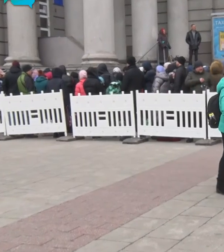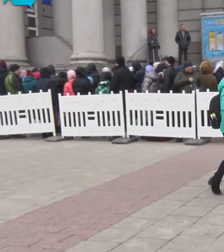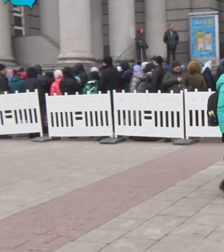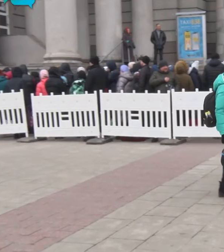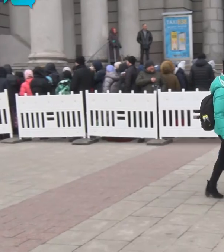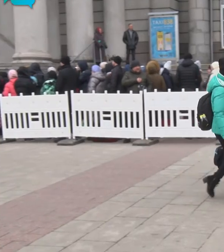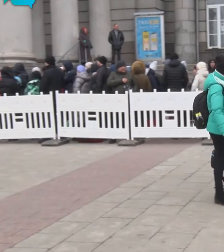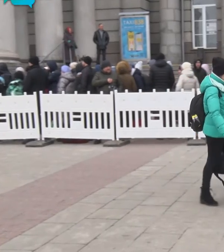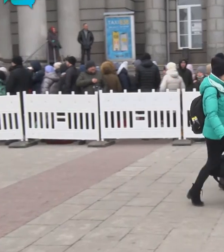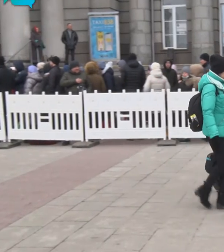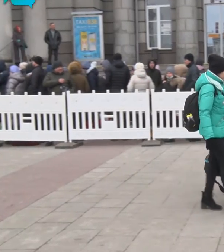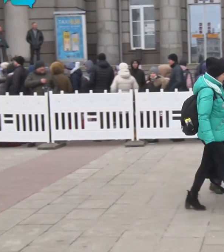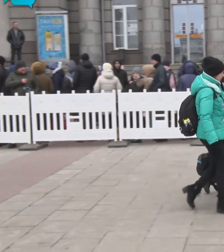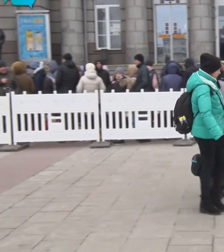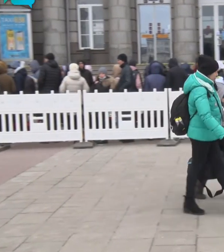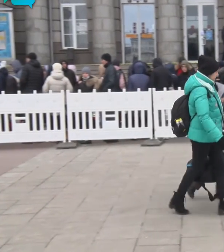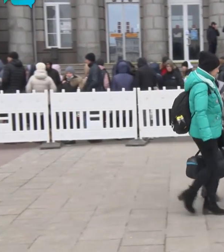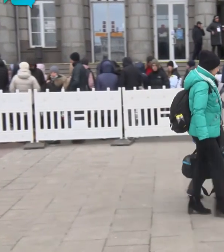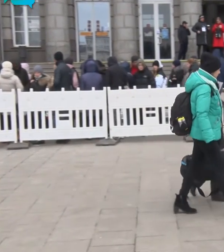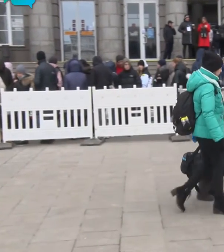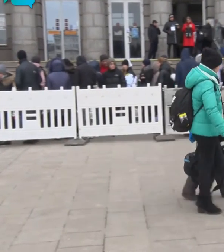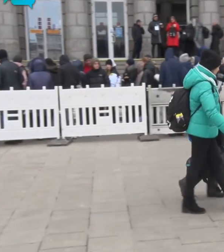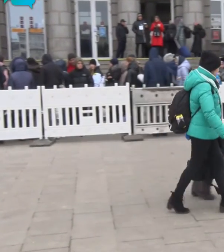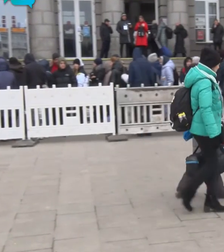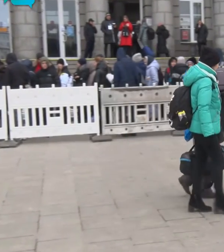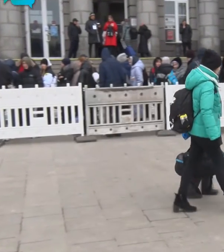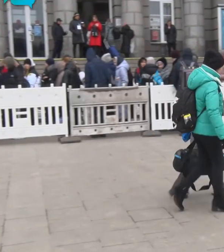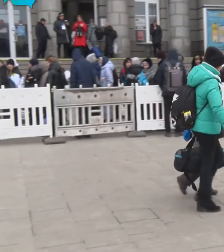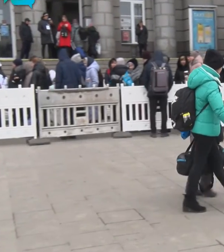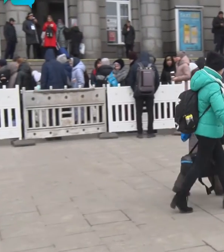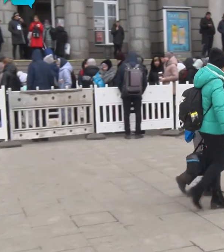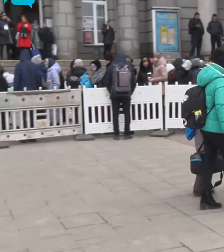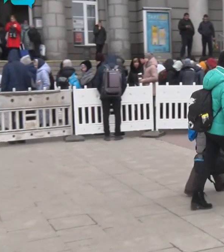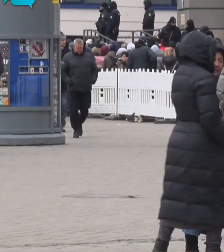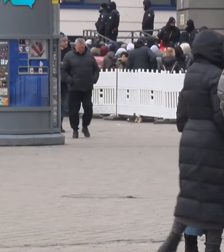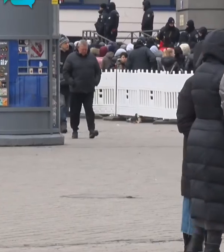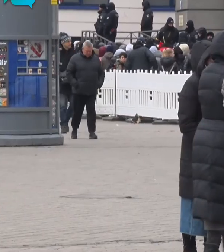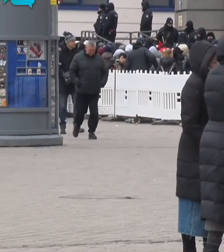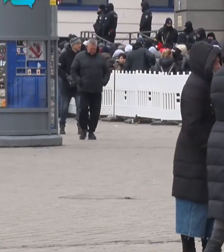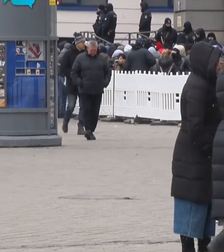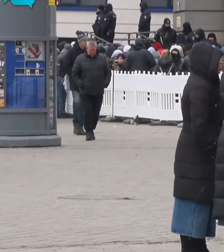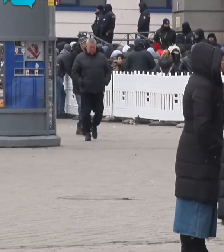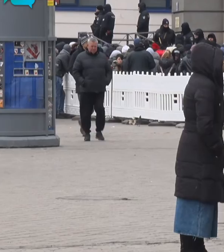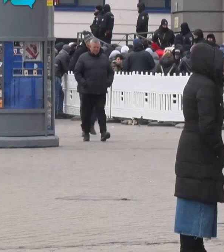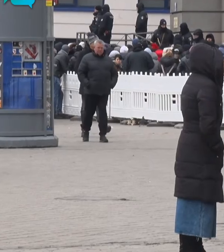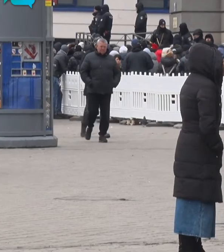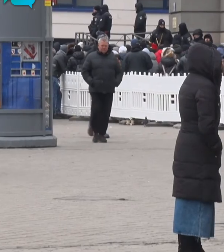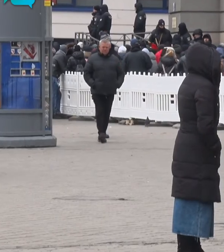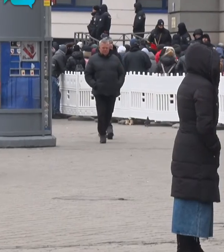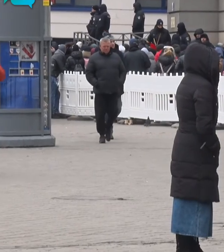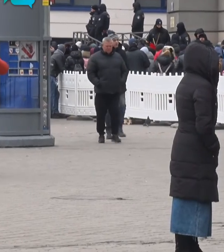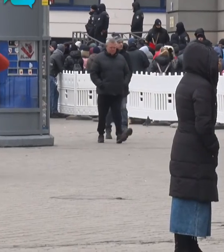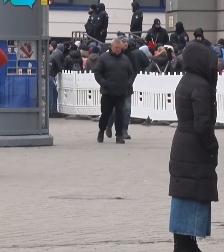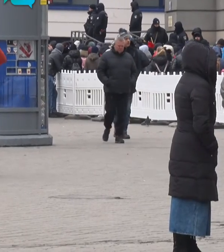Що стосується відправлення евакуаційних потягів із Дніпра, то на залізничному вокзалі процес упорядкували. Для людей розгорнули